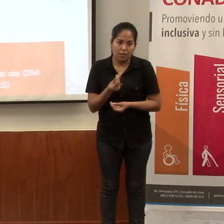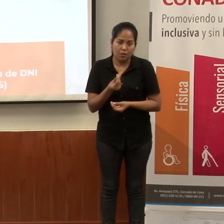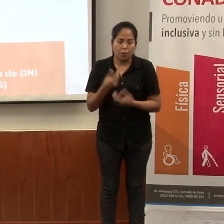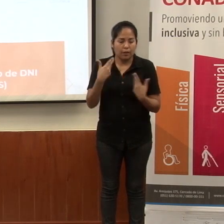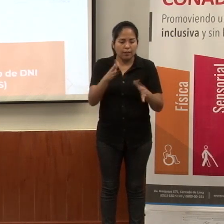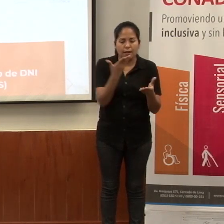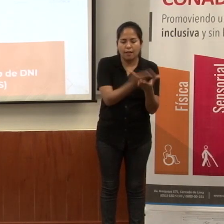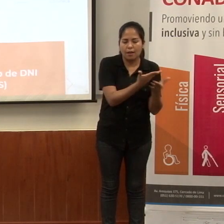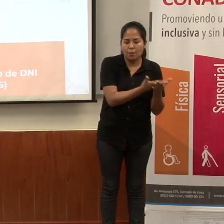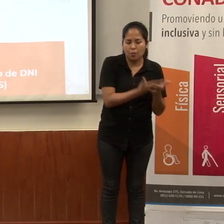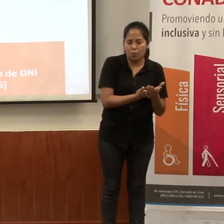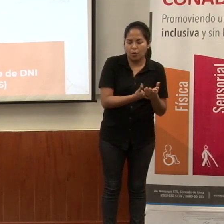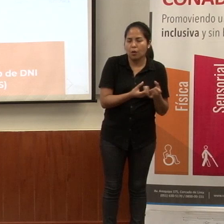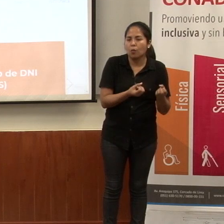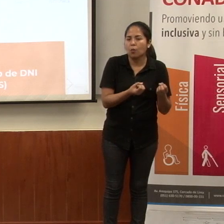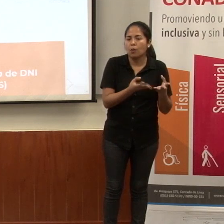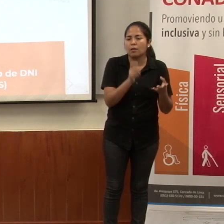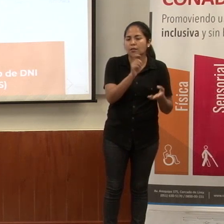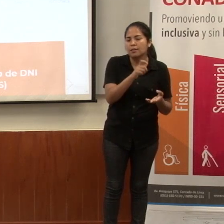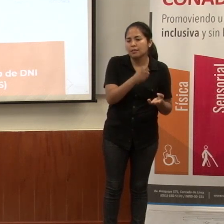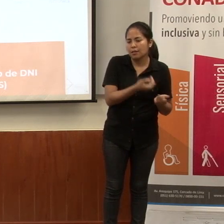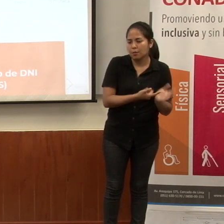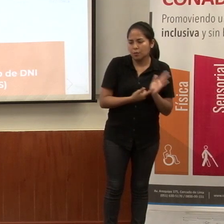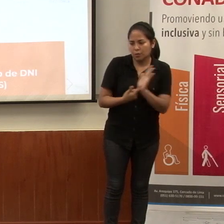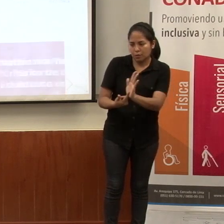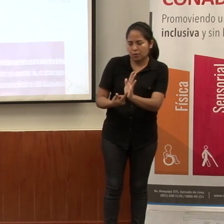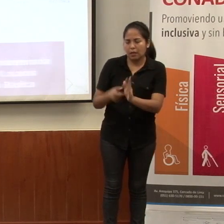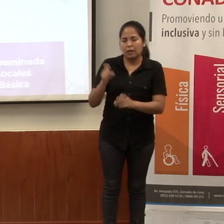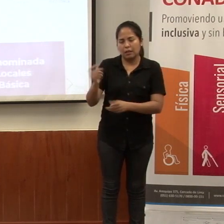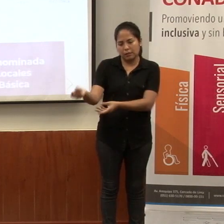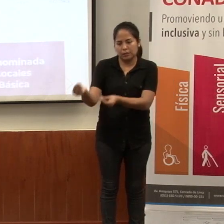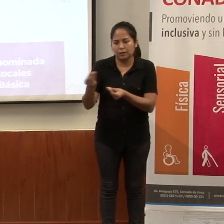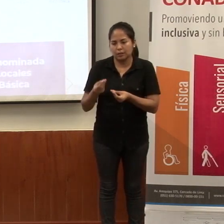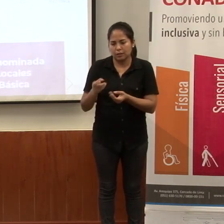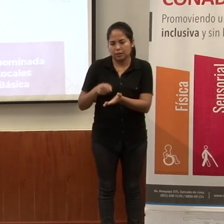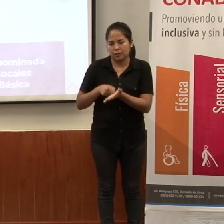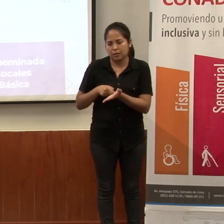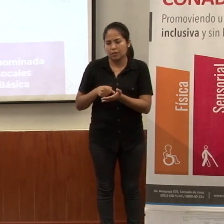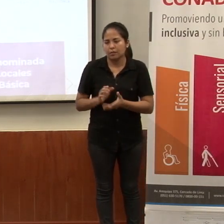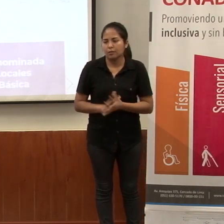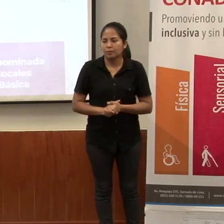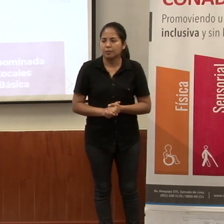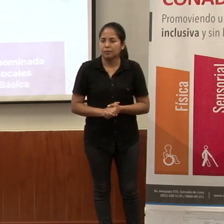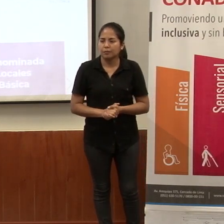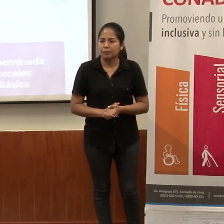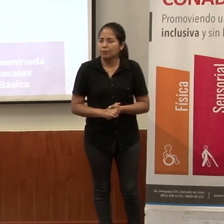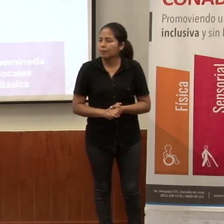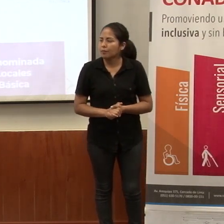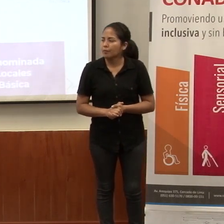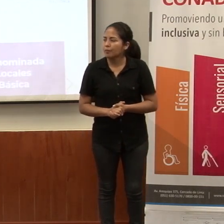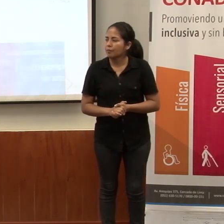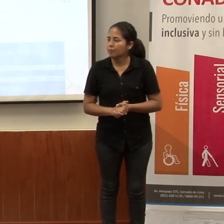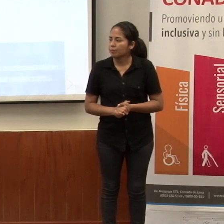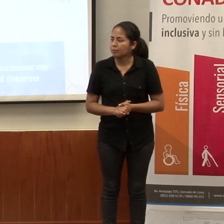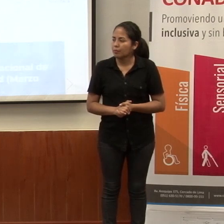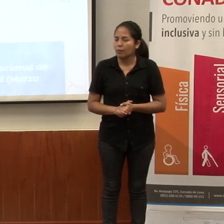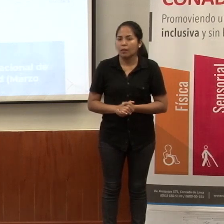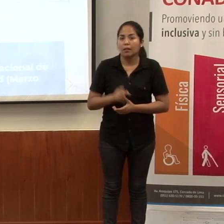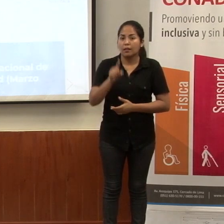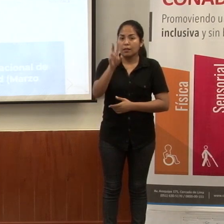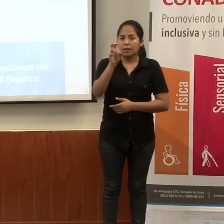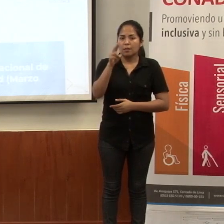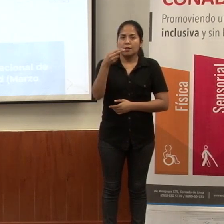las evidencias científicas de lo que tiene que hacerse en el Perú. Solamente en el caso del hipotiroidismo congénito,